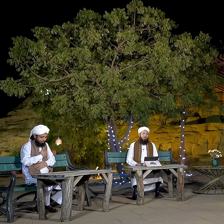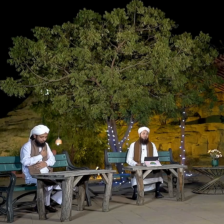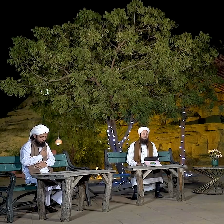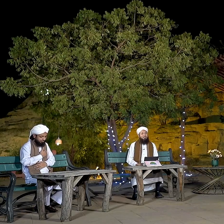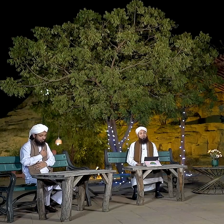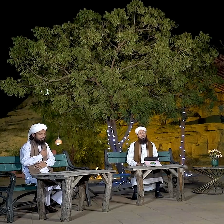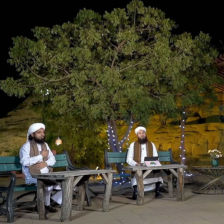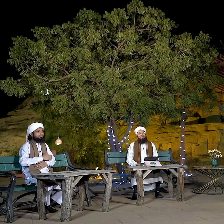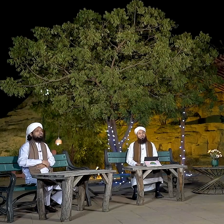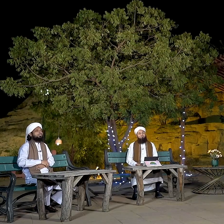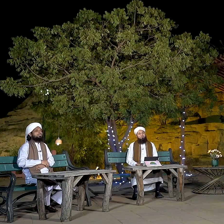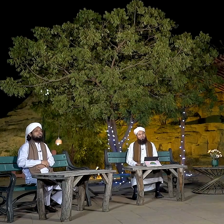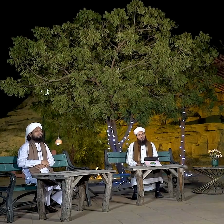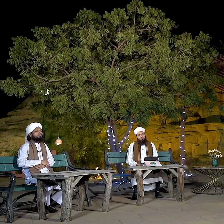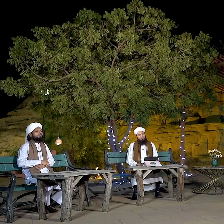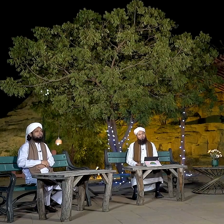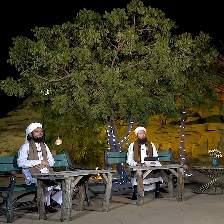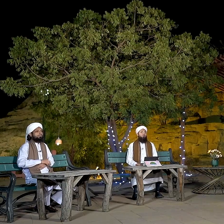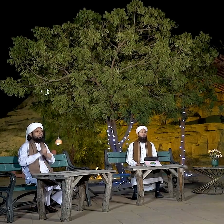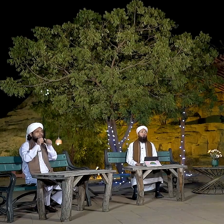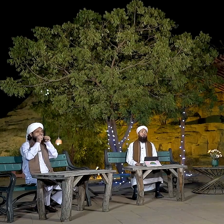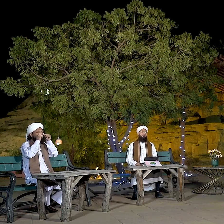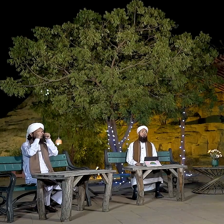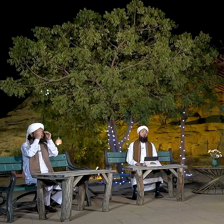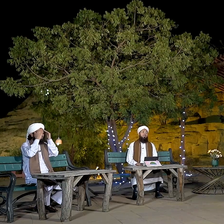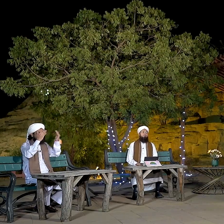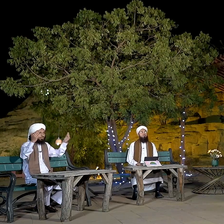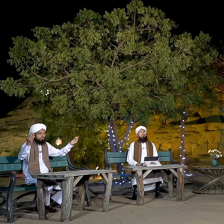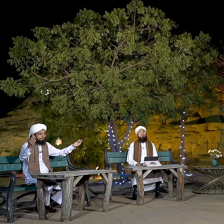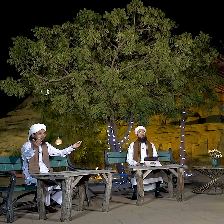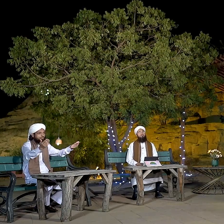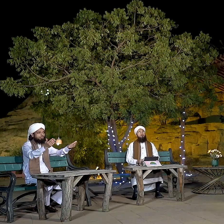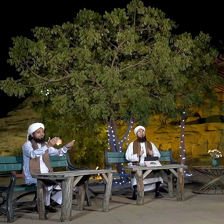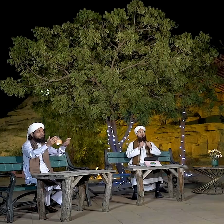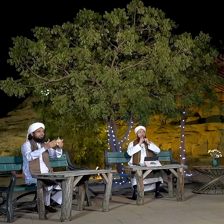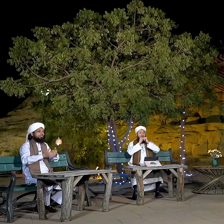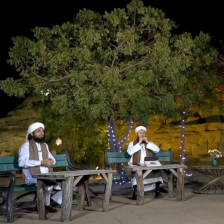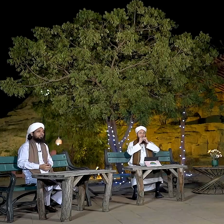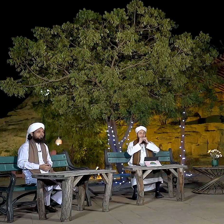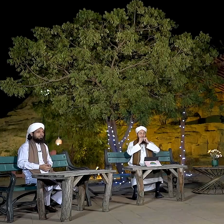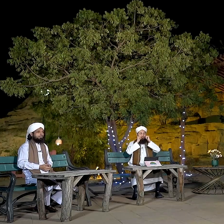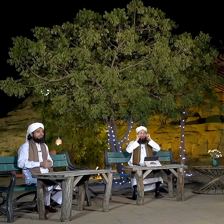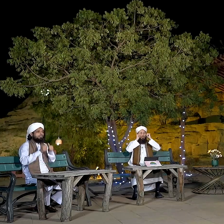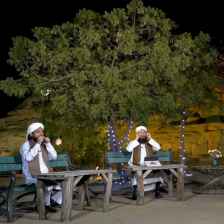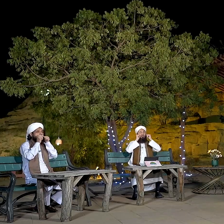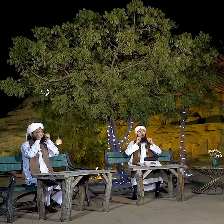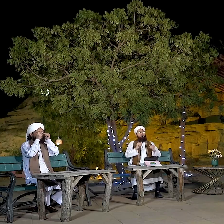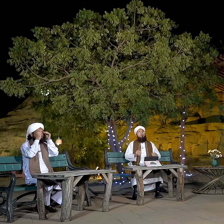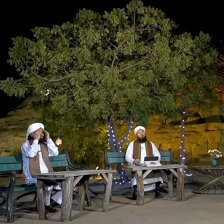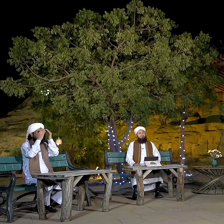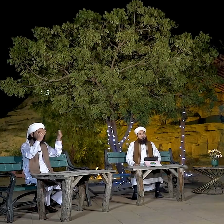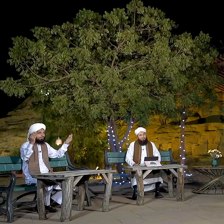صلی اللہ علیہ وآلہ وسلم۔ صلو علی الحبیب صلی اللہ علی محمد صلی